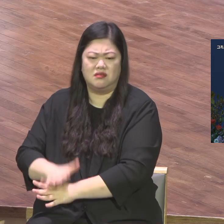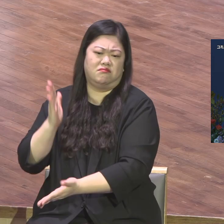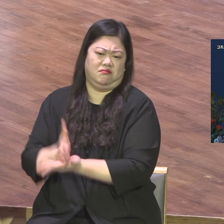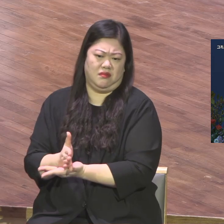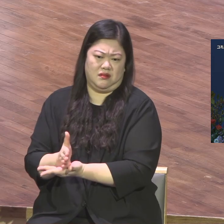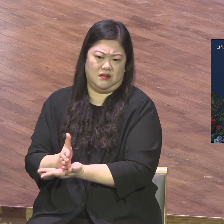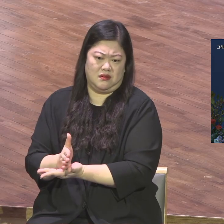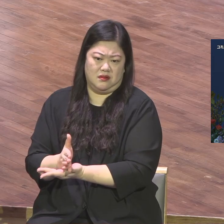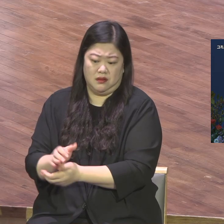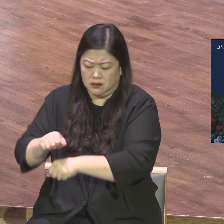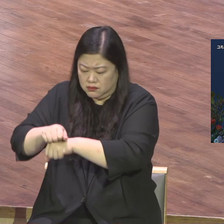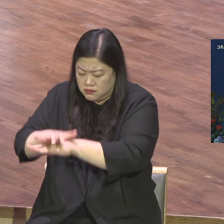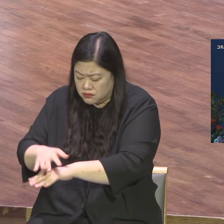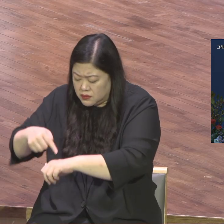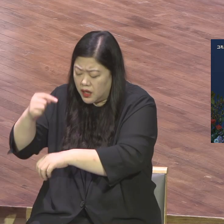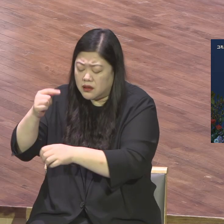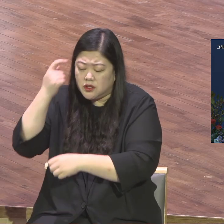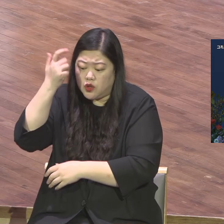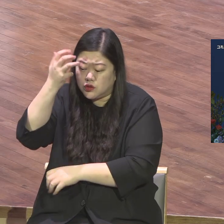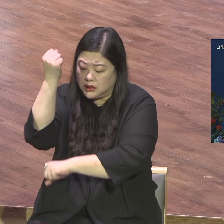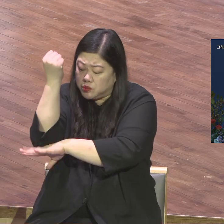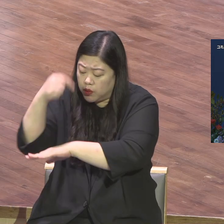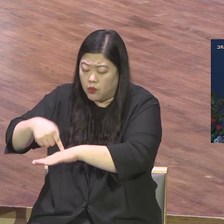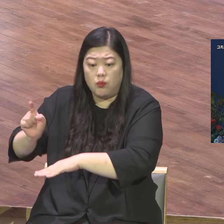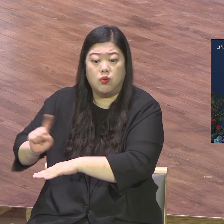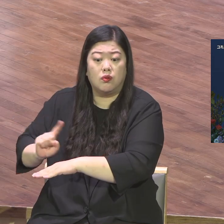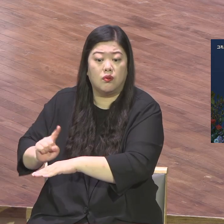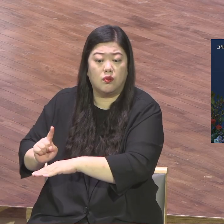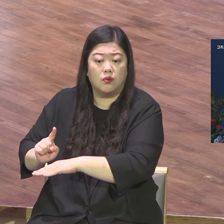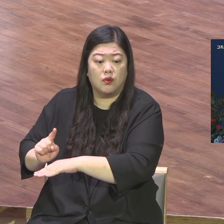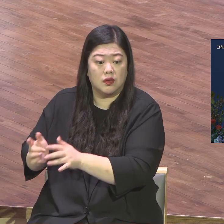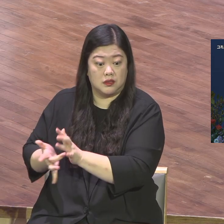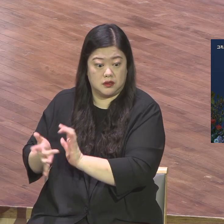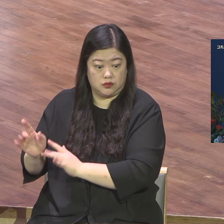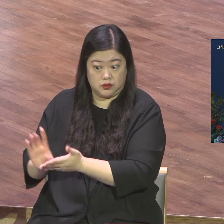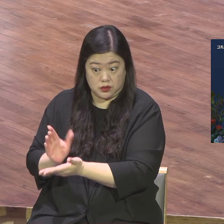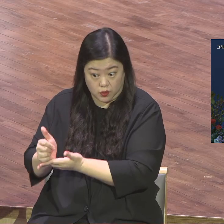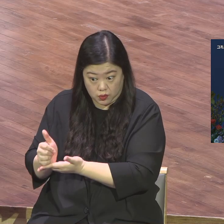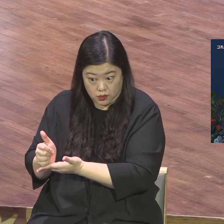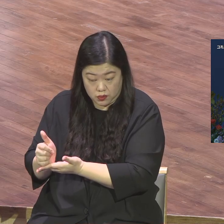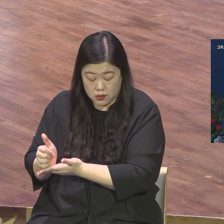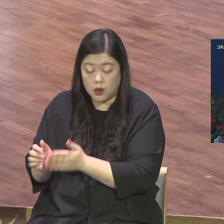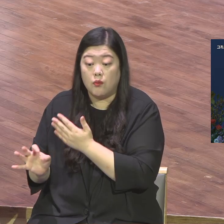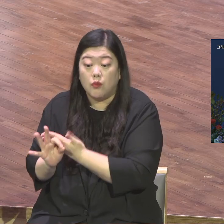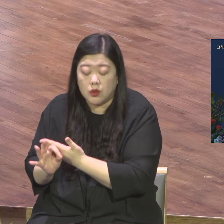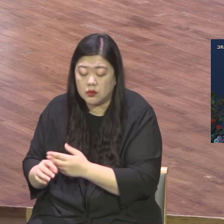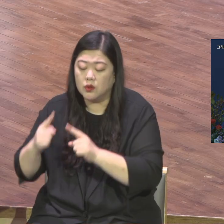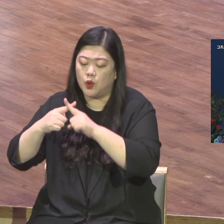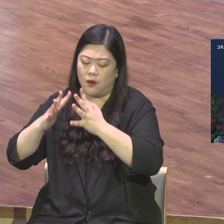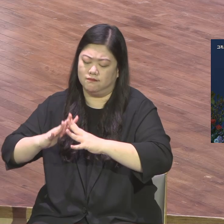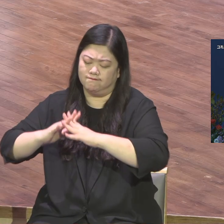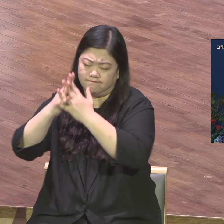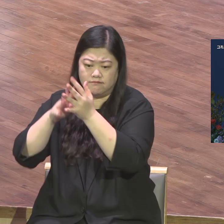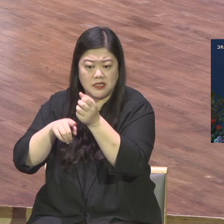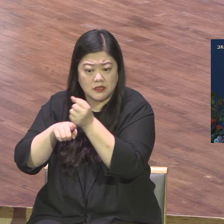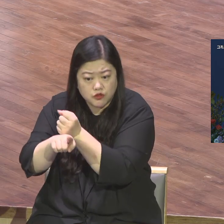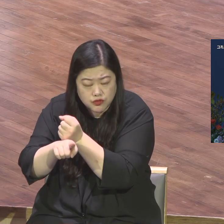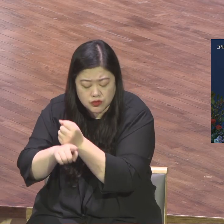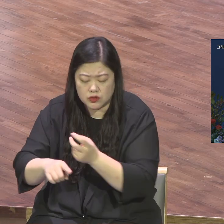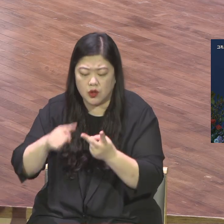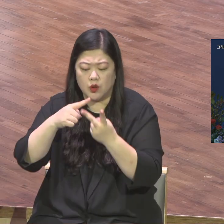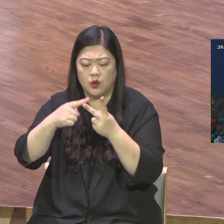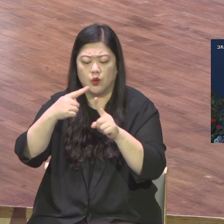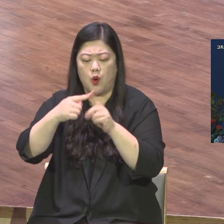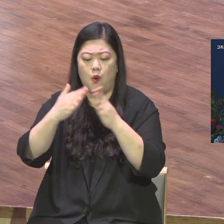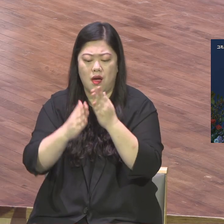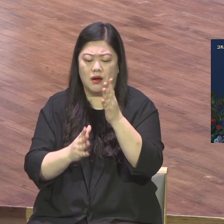되냐? 왜 교회가 부흥이 되어야 되느냐? 왜 교회가 헌당이 되어야 되느냐? 이 시대의